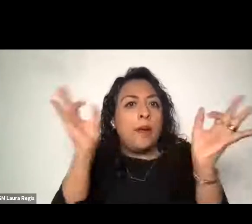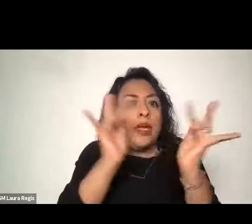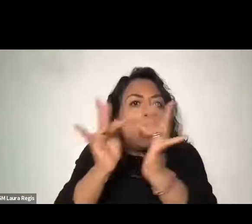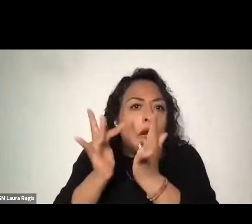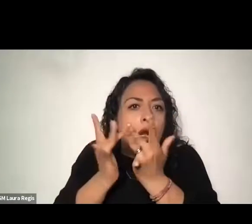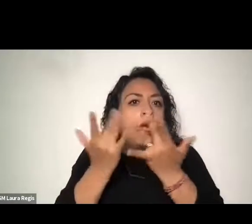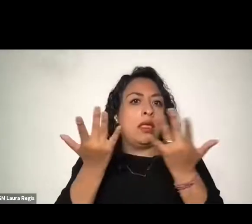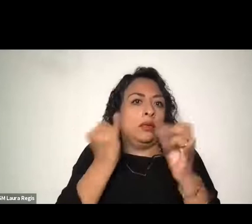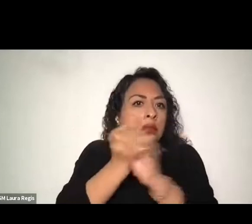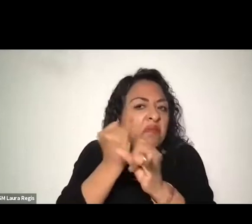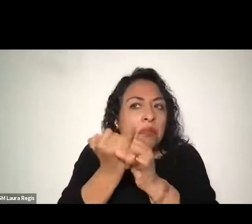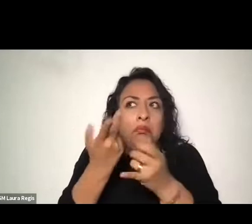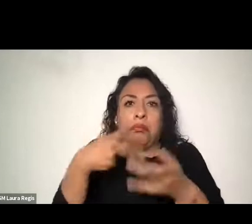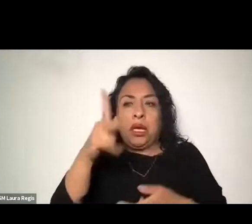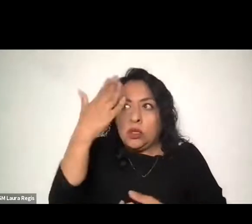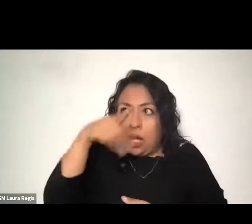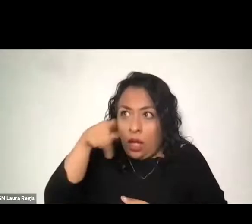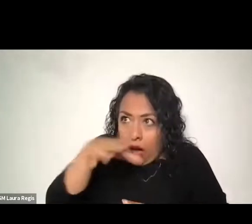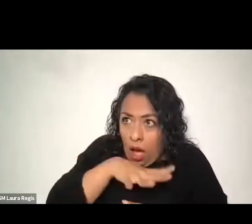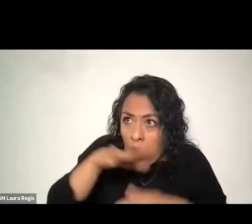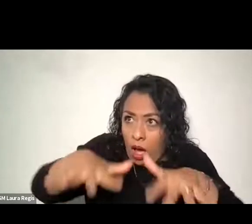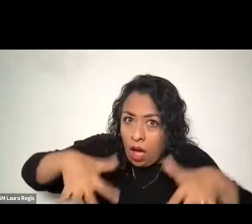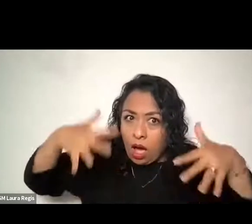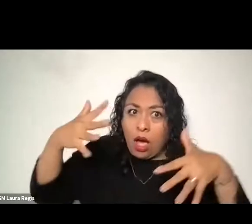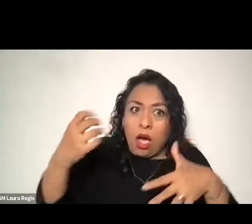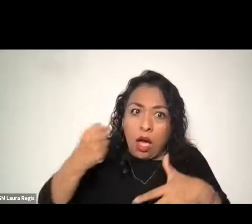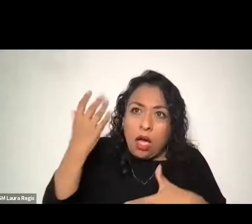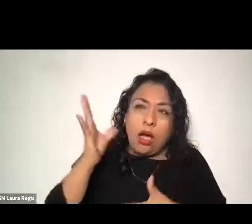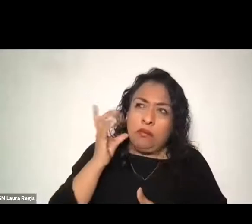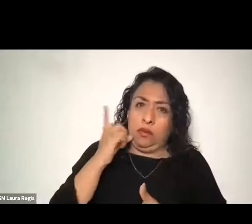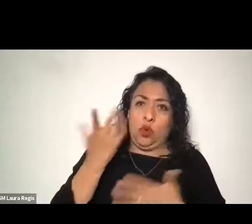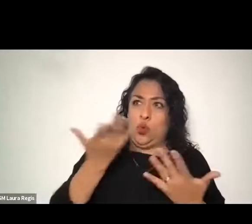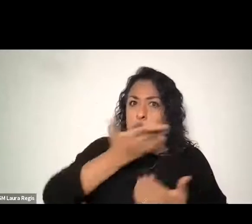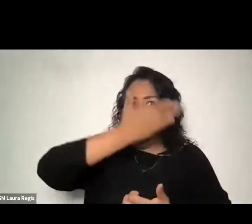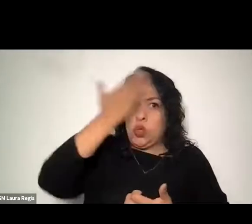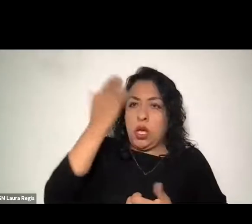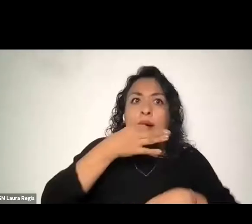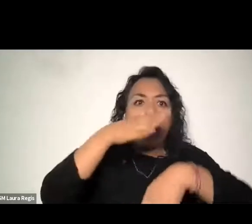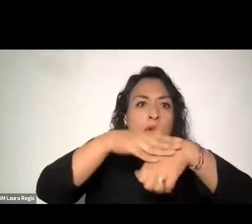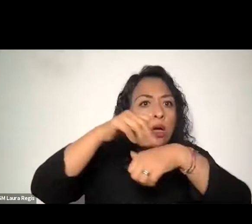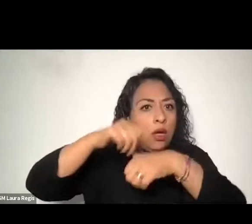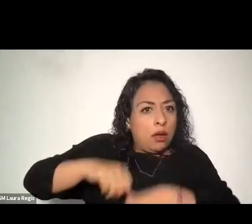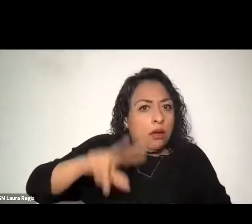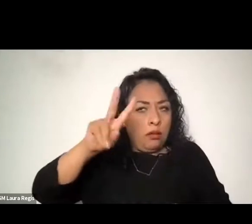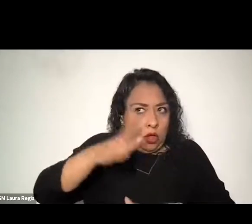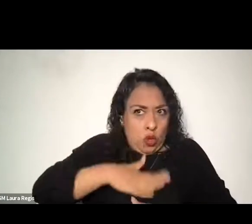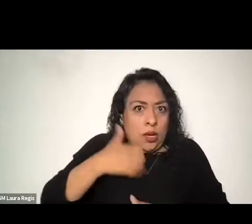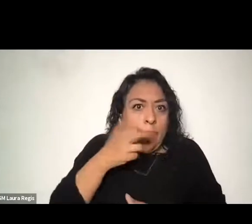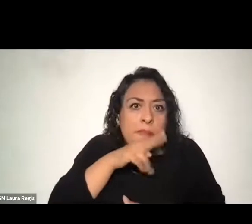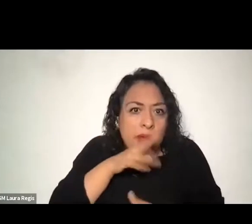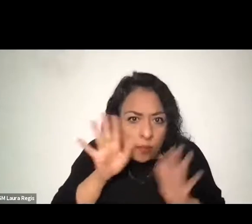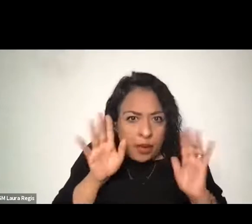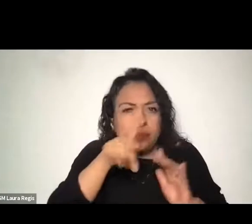hubo manera de enterarse de ese foro parlamentario y entonces de decirle a las autoridades la preocupación. El video se queda